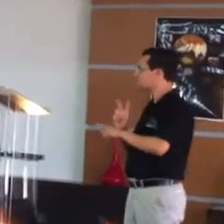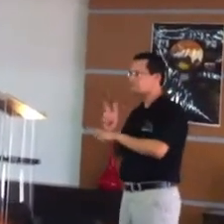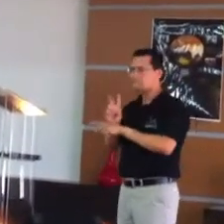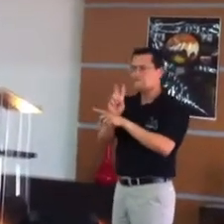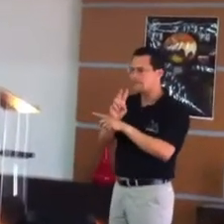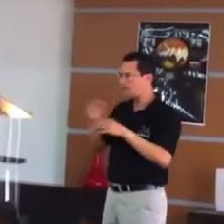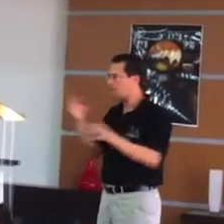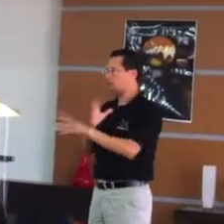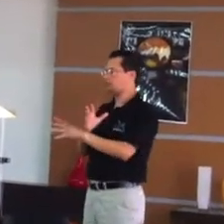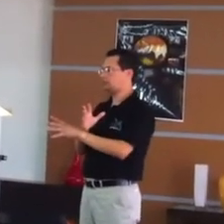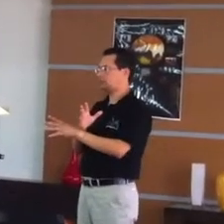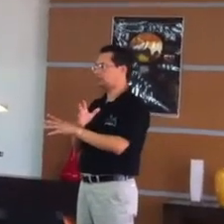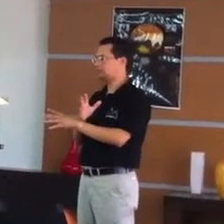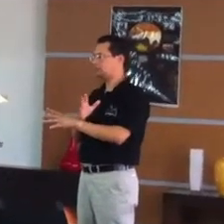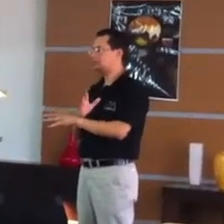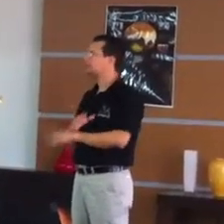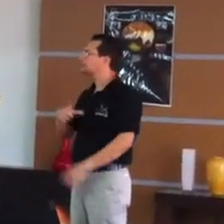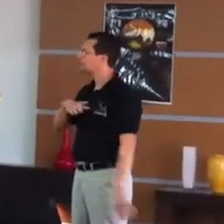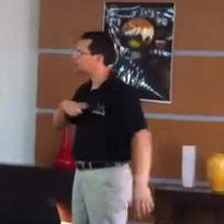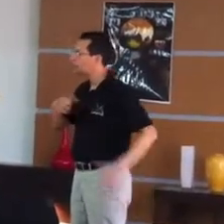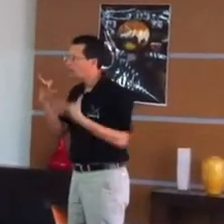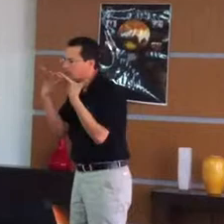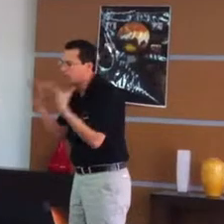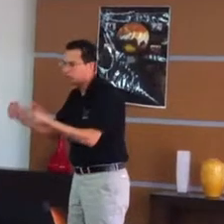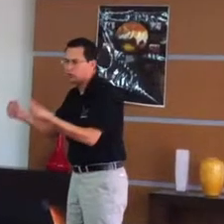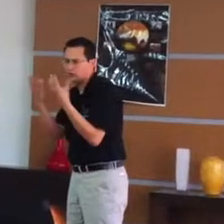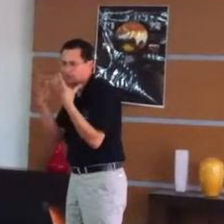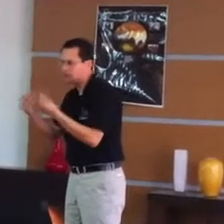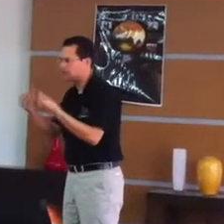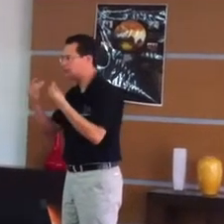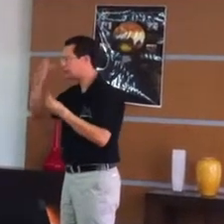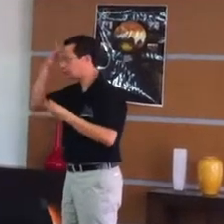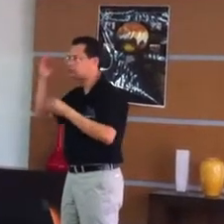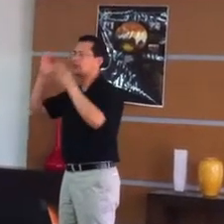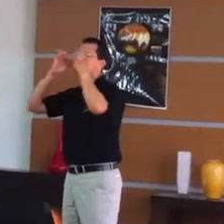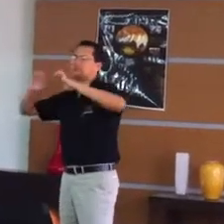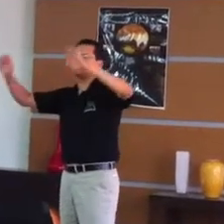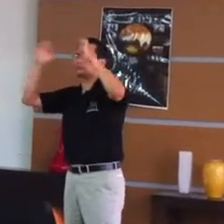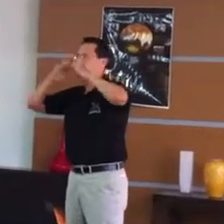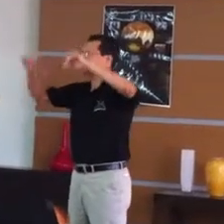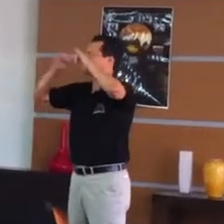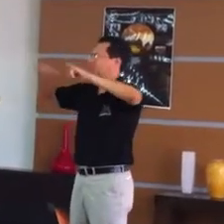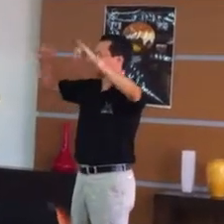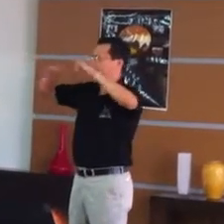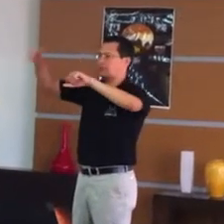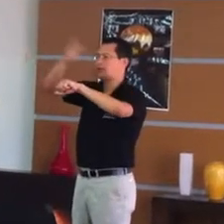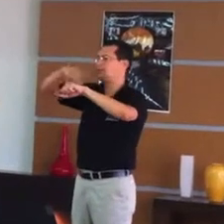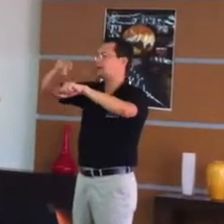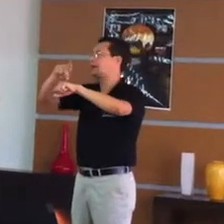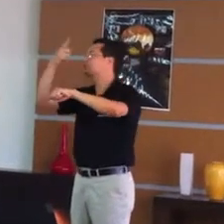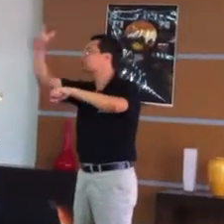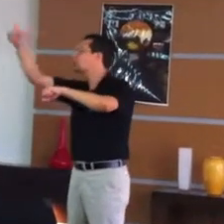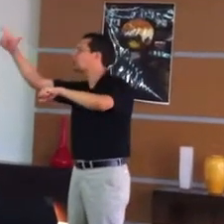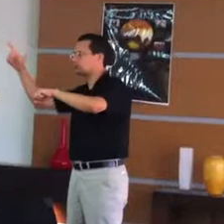dever, milhares estariam proclamando o Evangelho em países gentios, estrangeiros,